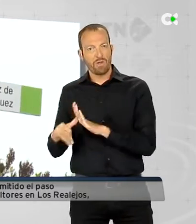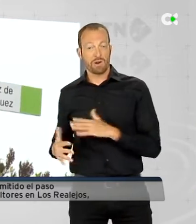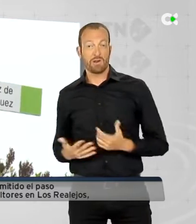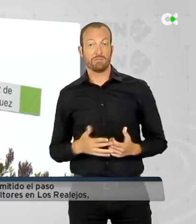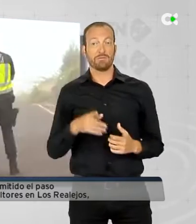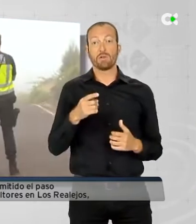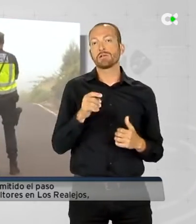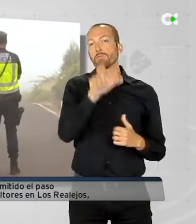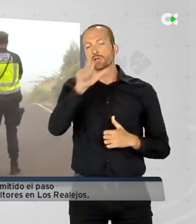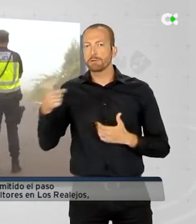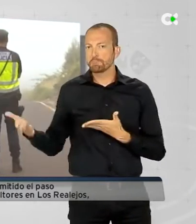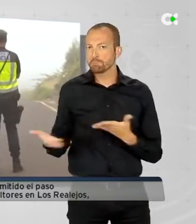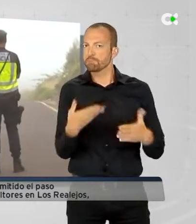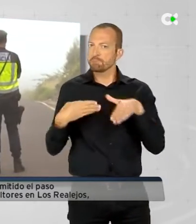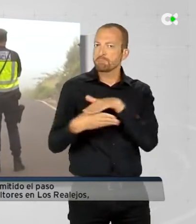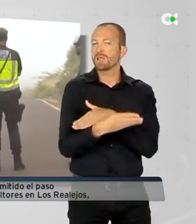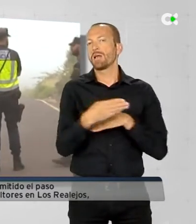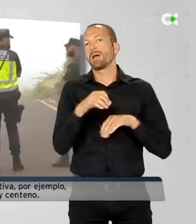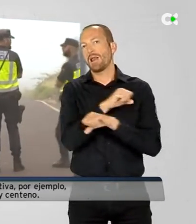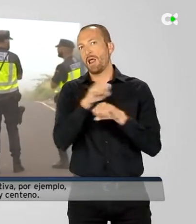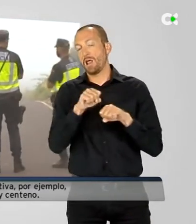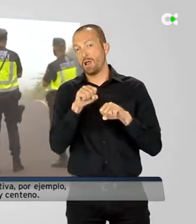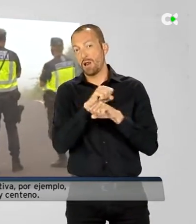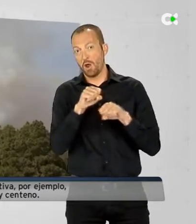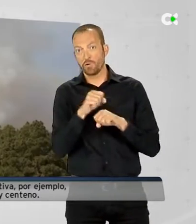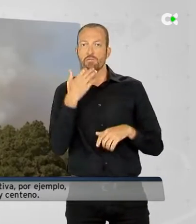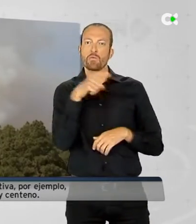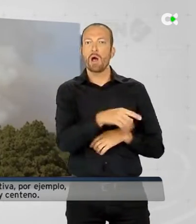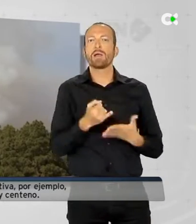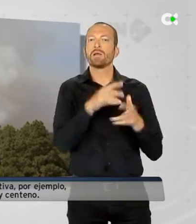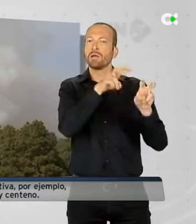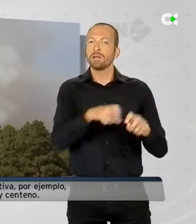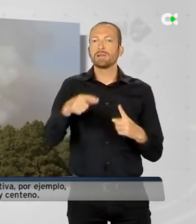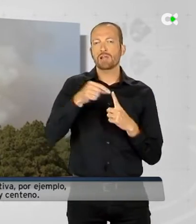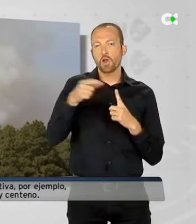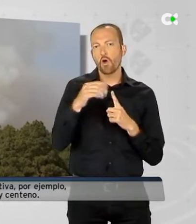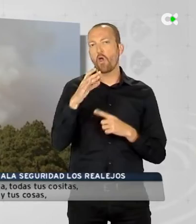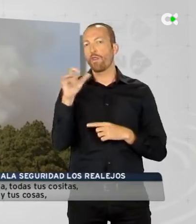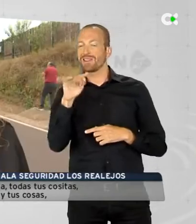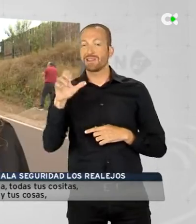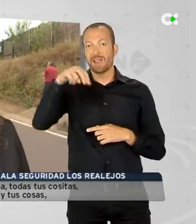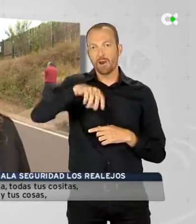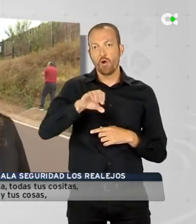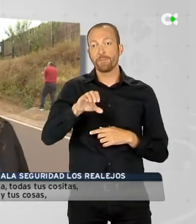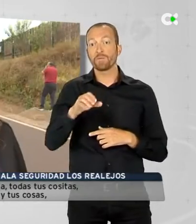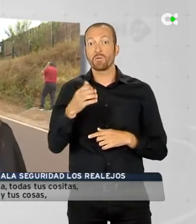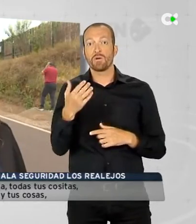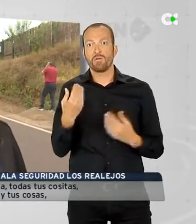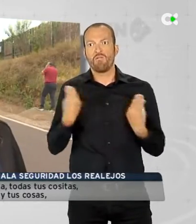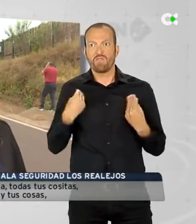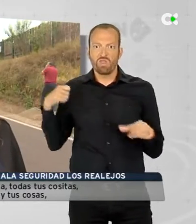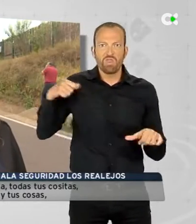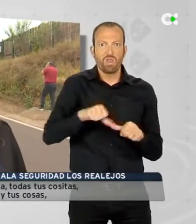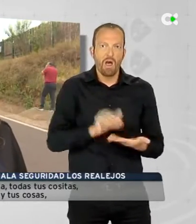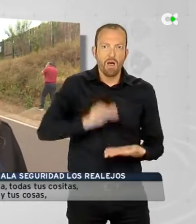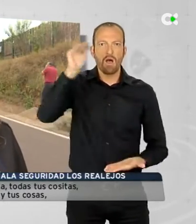a vecinos y agricultores en Los Realejos, donde se cultiva, por ejemplo, trigo y centeno. Es toda una vida, ¿no? Hecho en tus cositas,